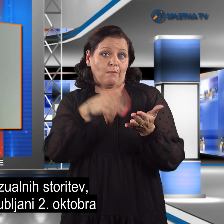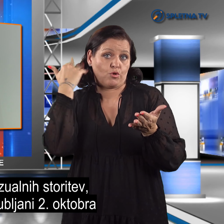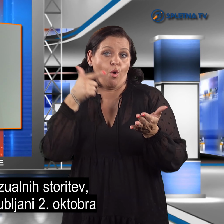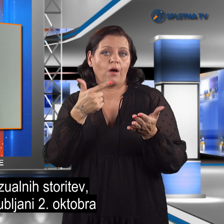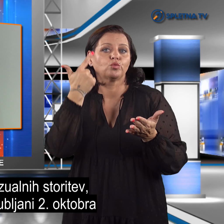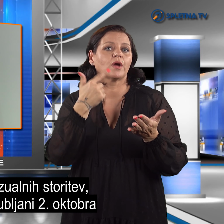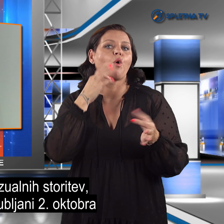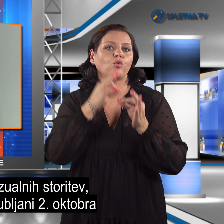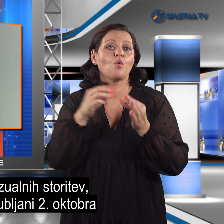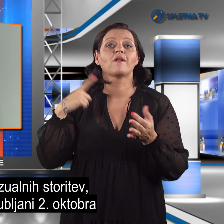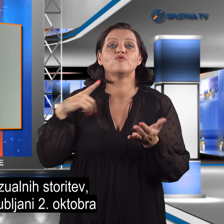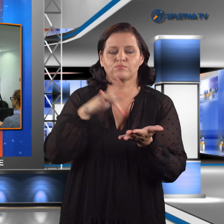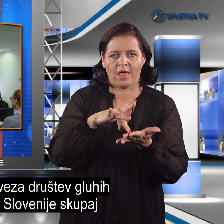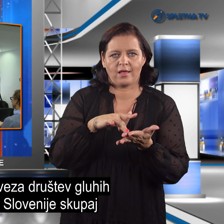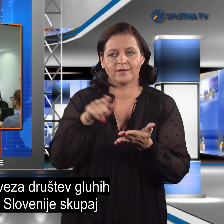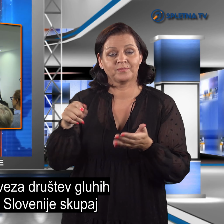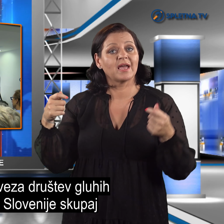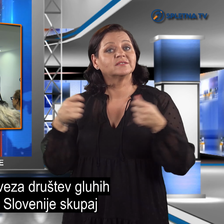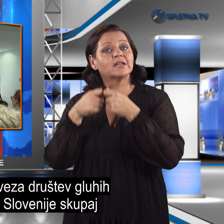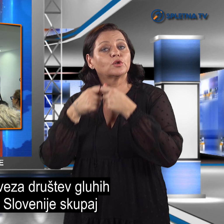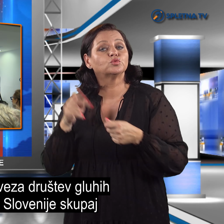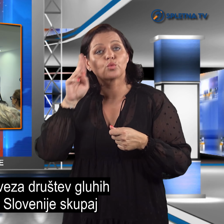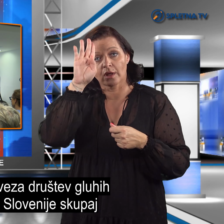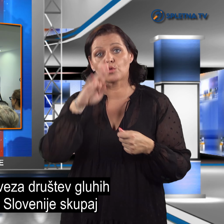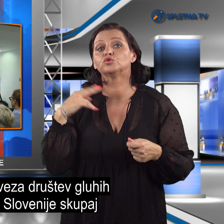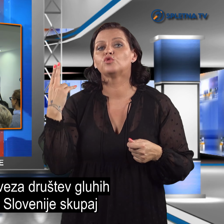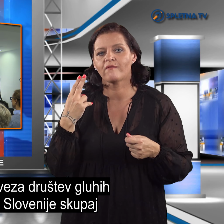in naglušnih Slovenije skupaj z Ministrstvom za kulturo.